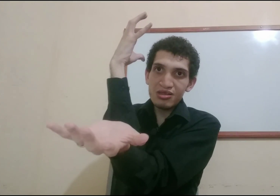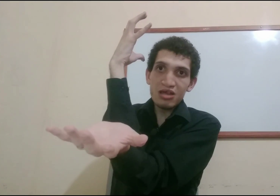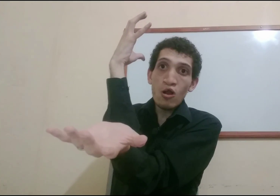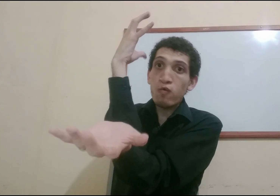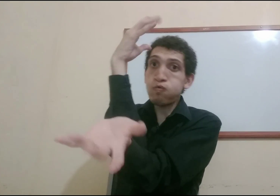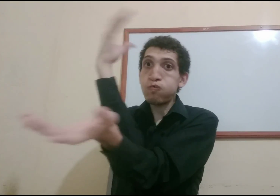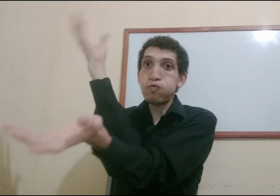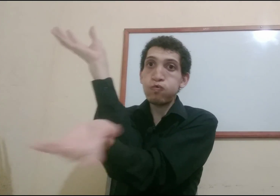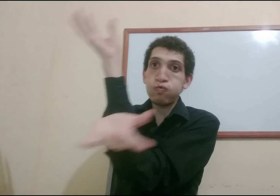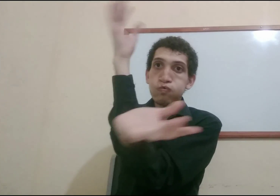aí,